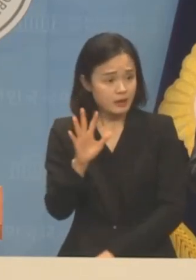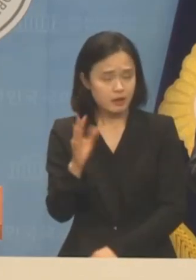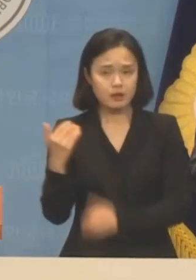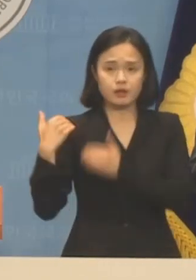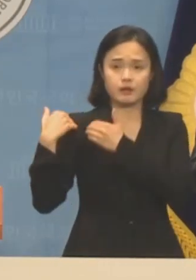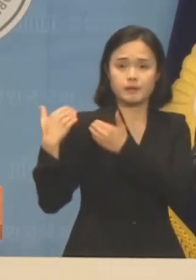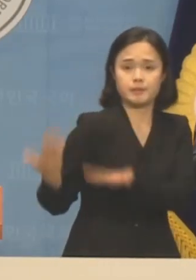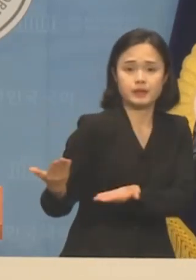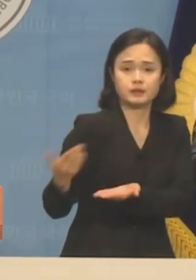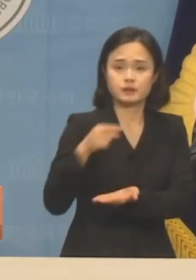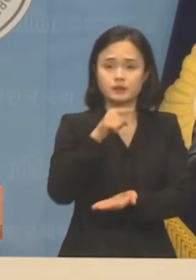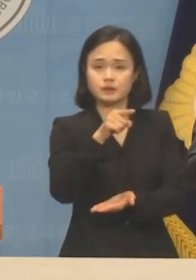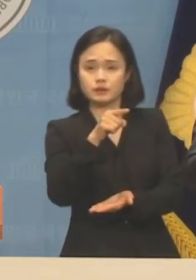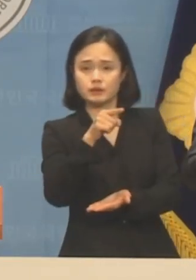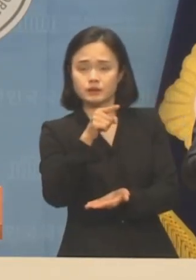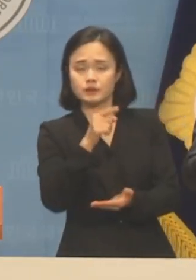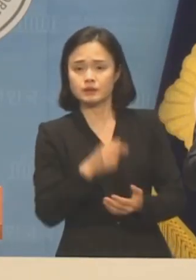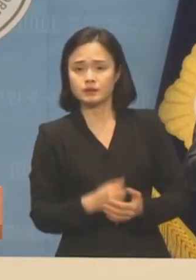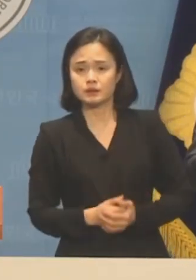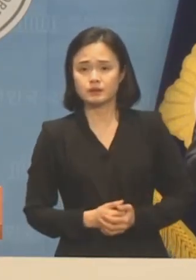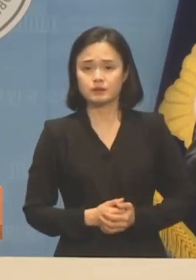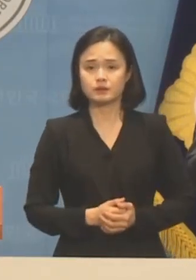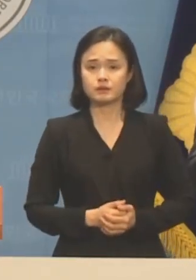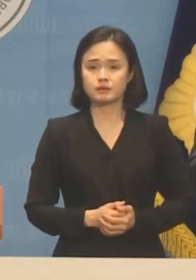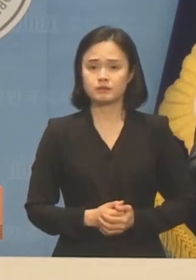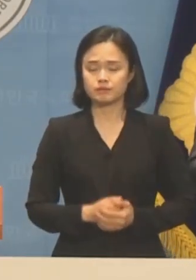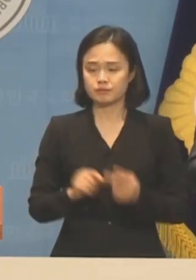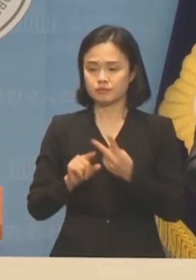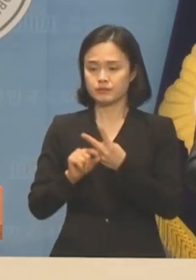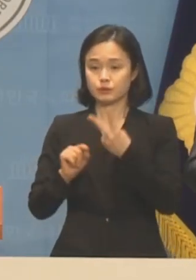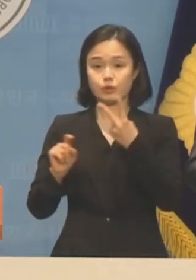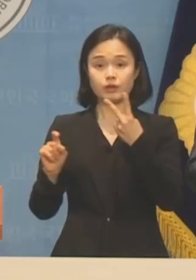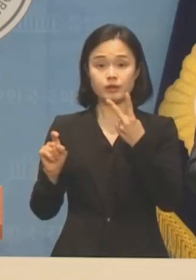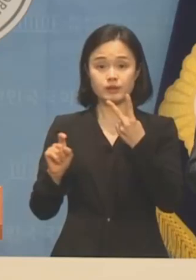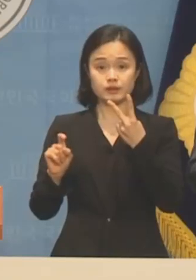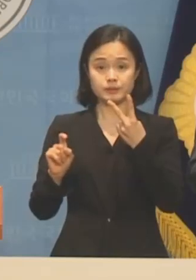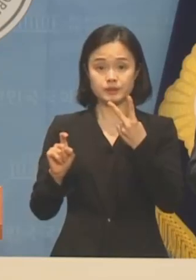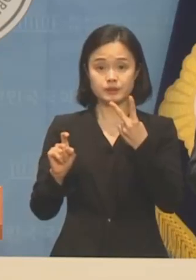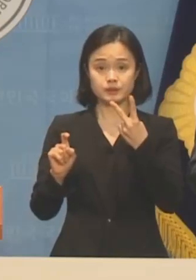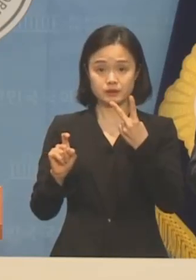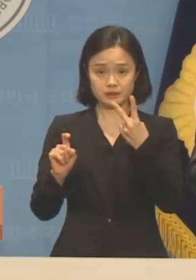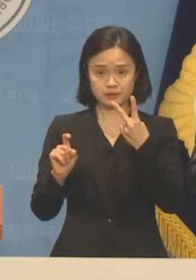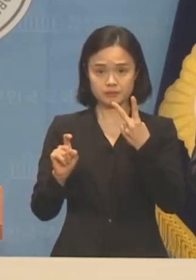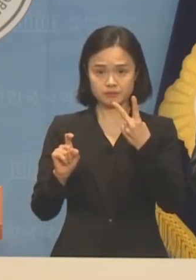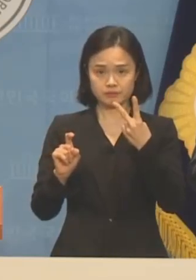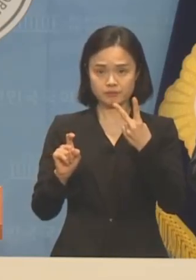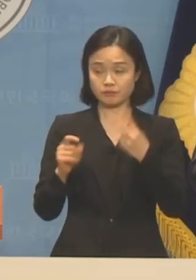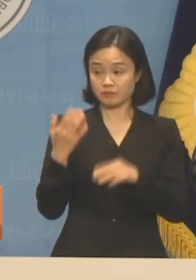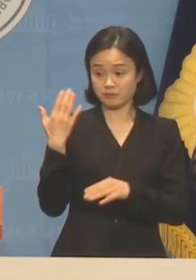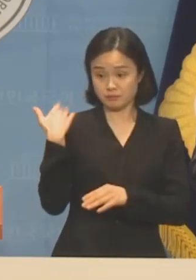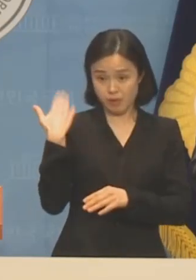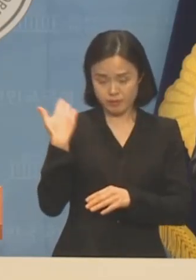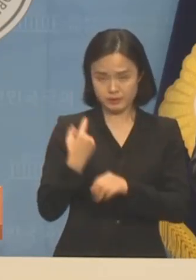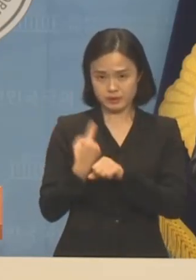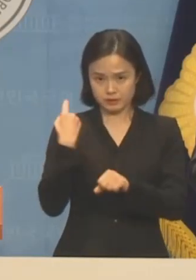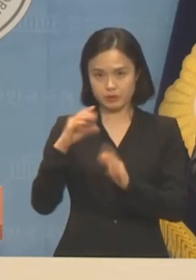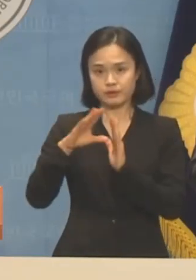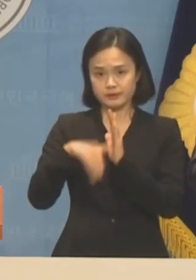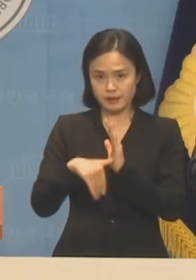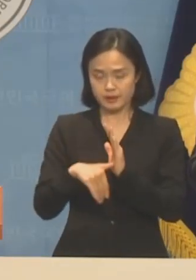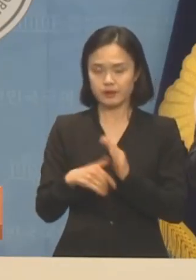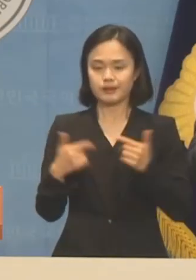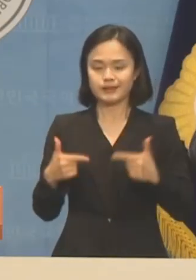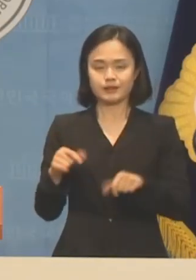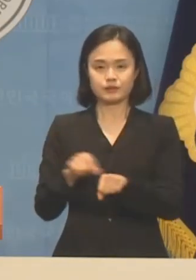관련 상설특검법이 지난 2월 10일 국회 본회의를 통과했습니다. 그러나 법에 따른